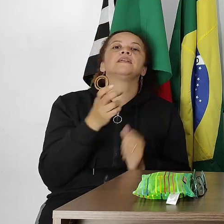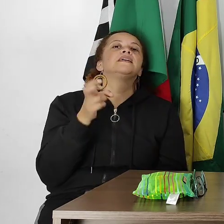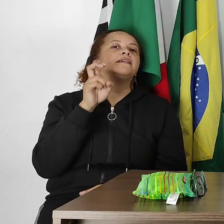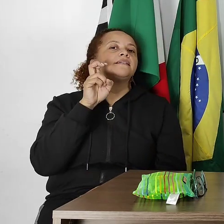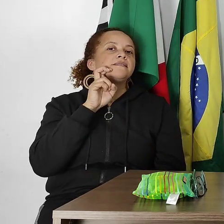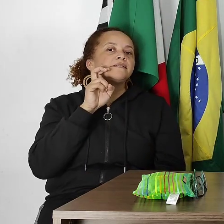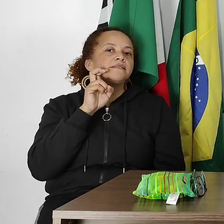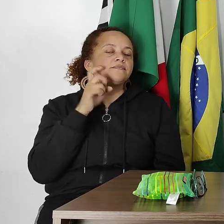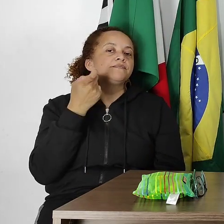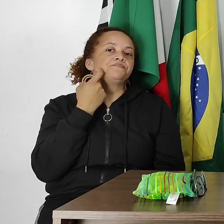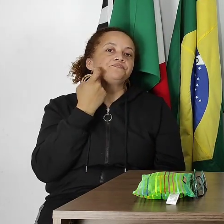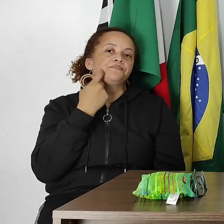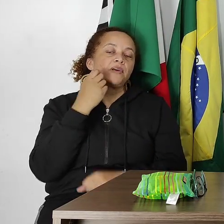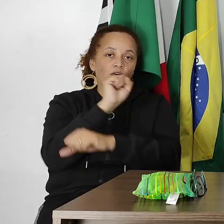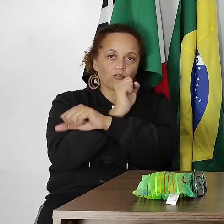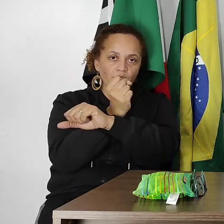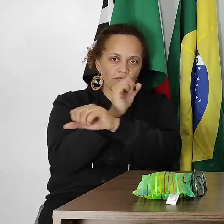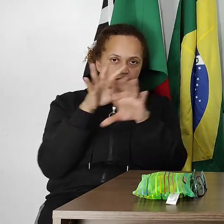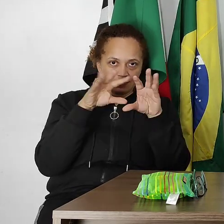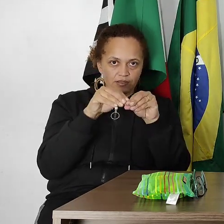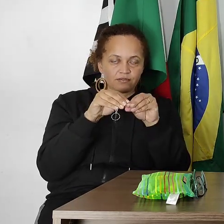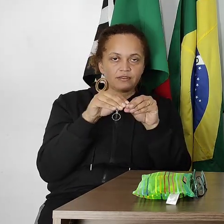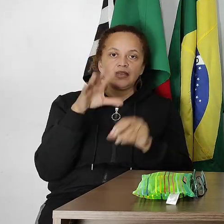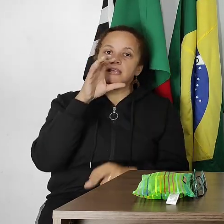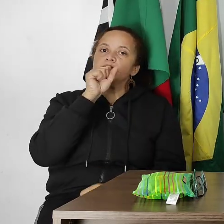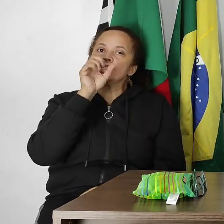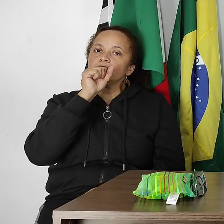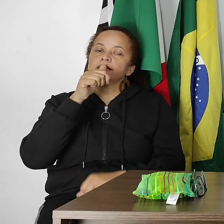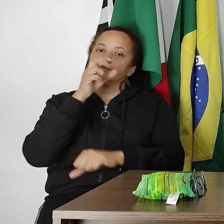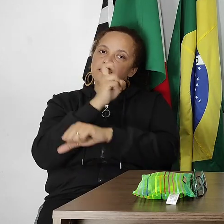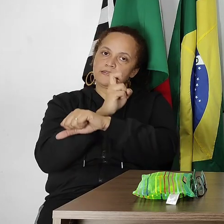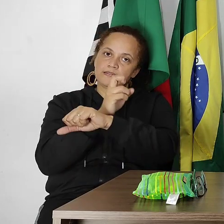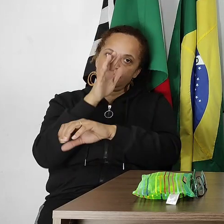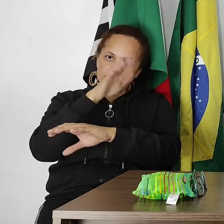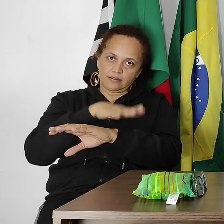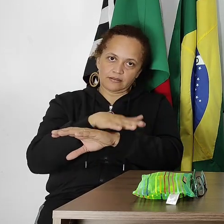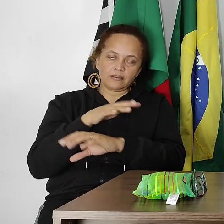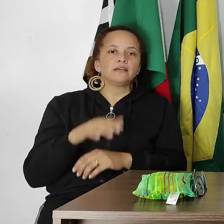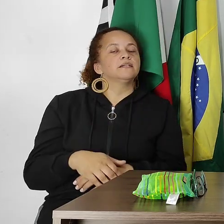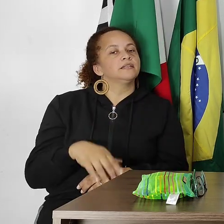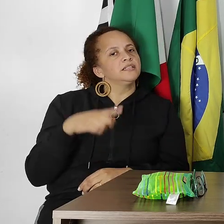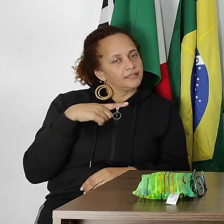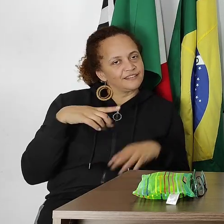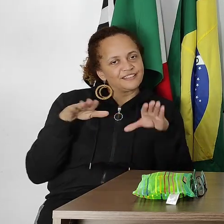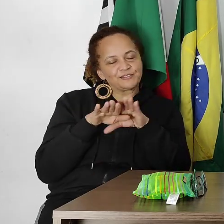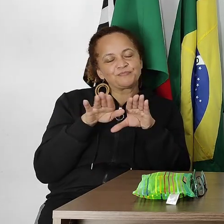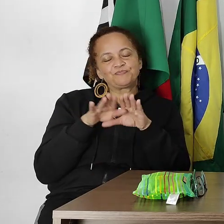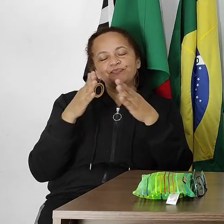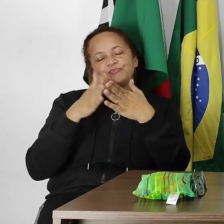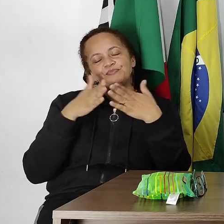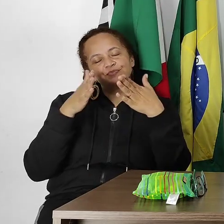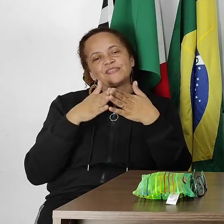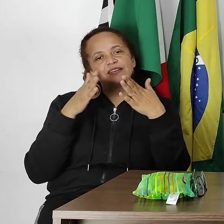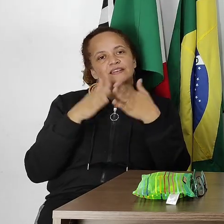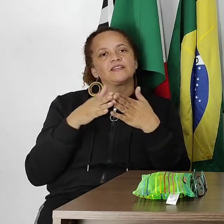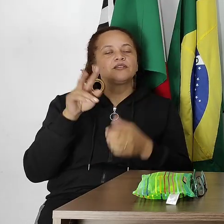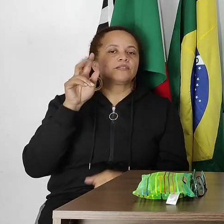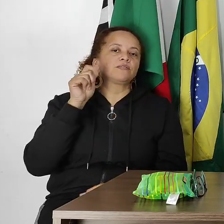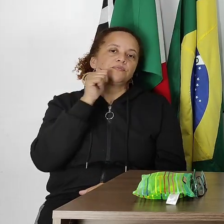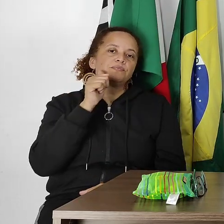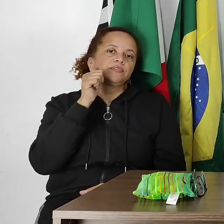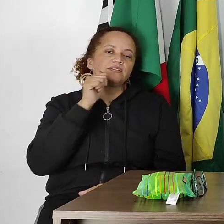às 20 horas, sábado às 17 horas. Nós temos a intercessão com as mulheres segunda, quarta e sexta de manhã